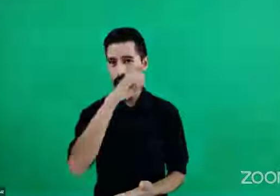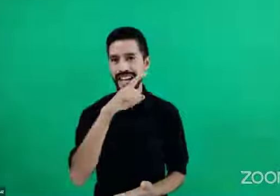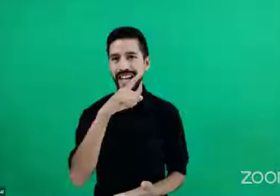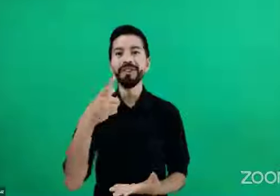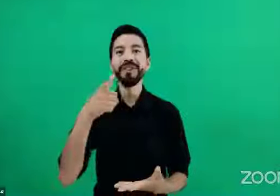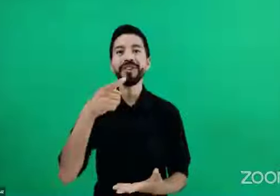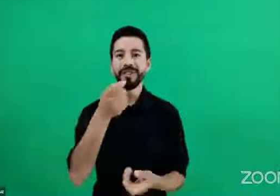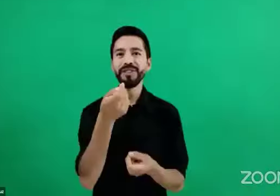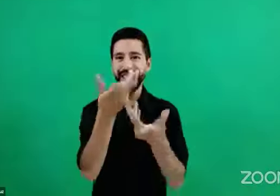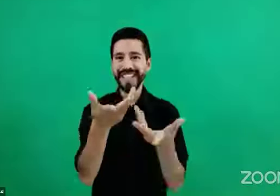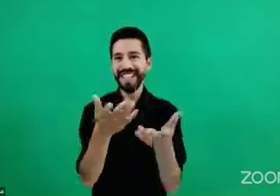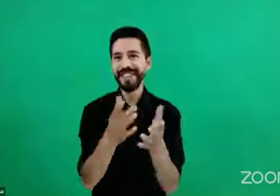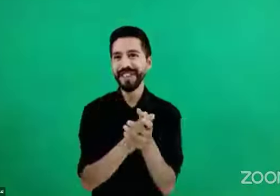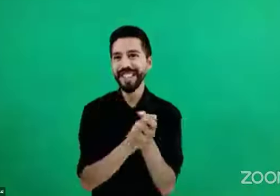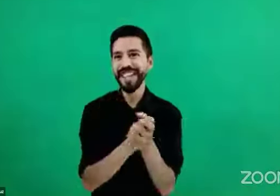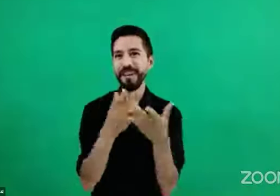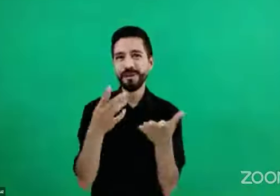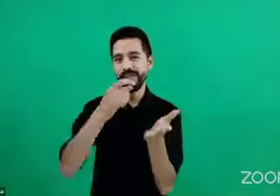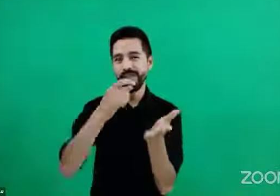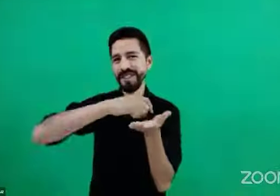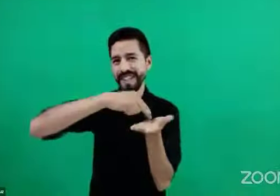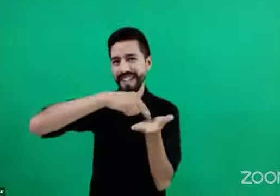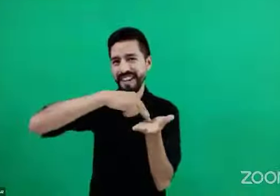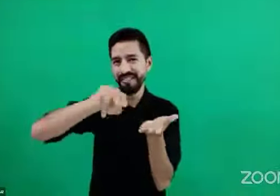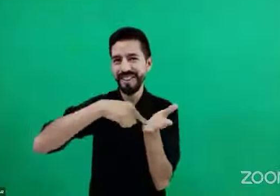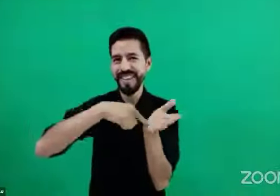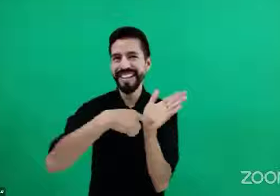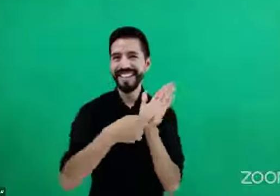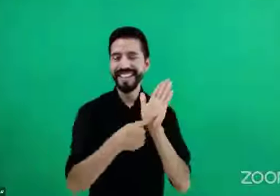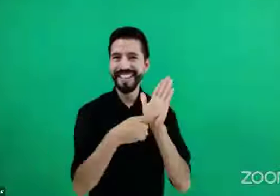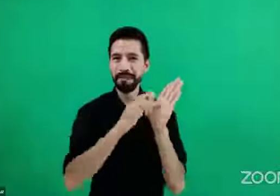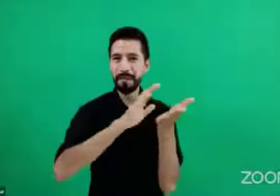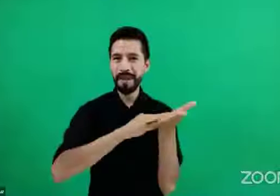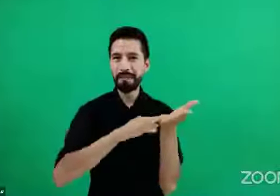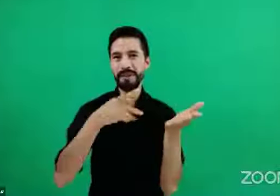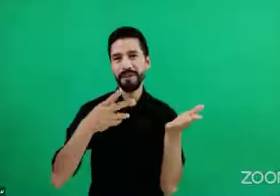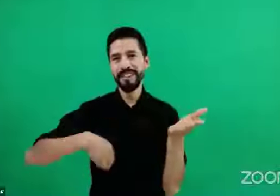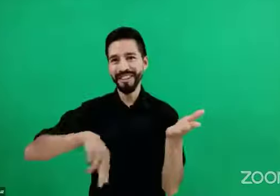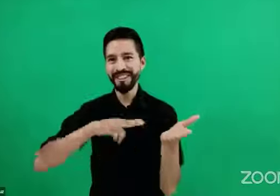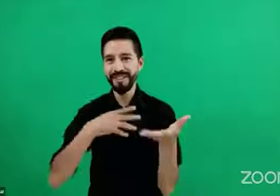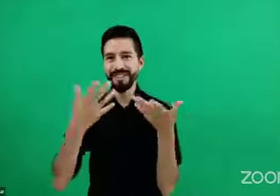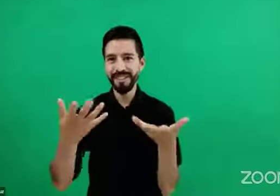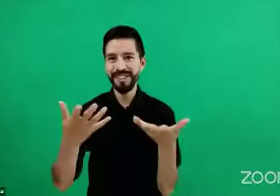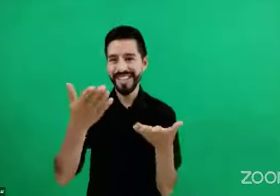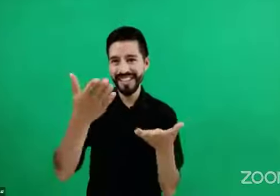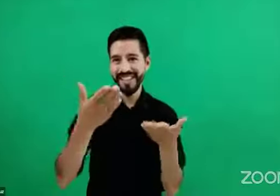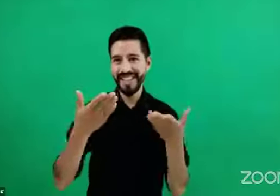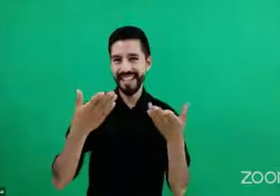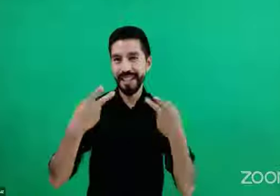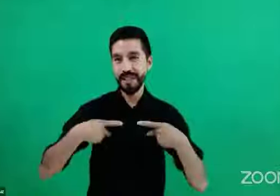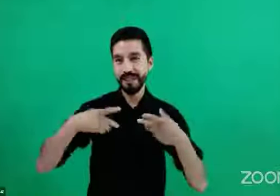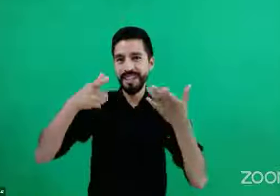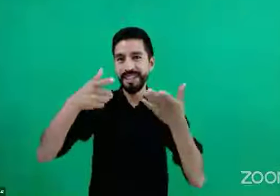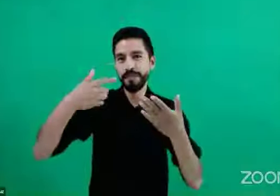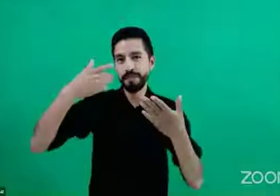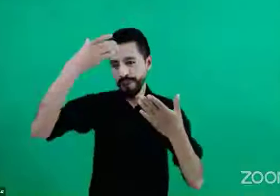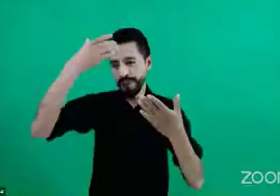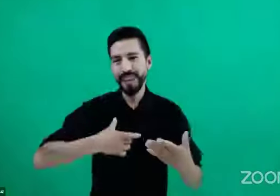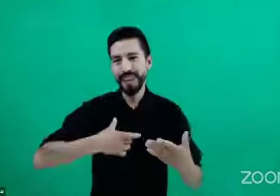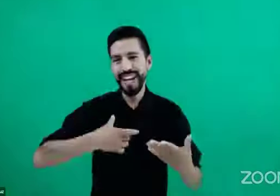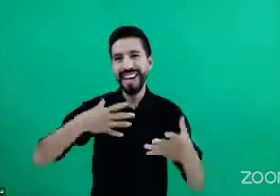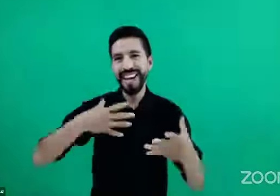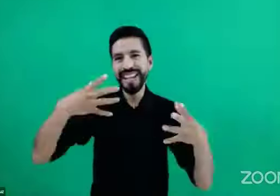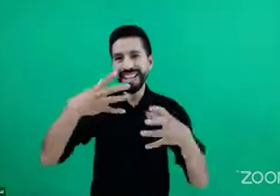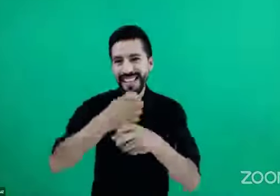es complicado, nos asignan una seña como si fuera nuestra firma en papel, pero nosotros en persona nos